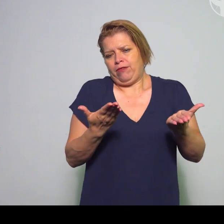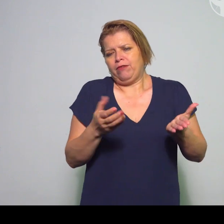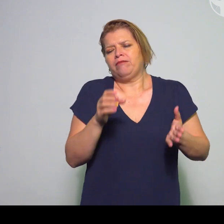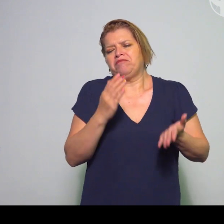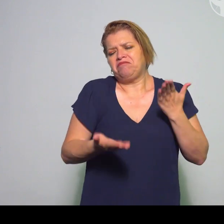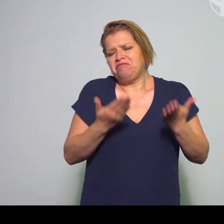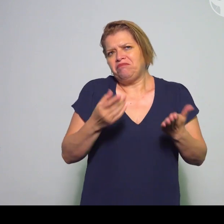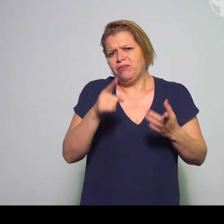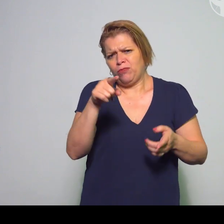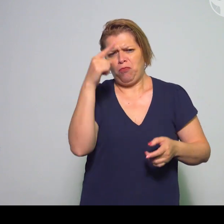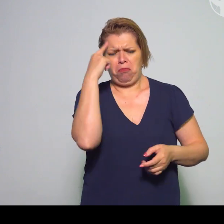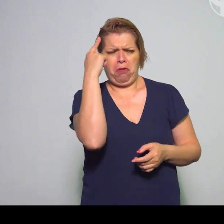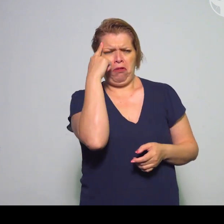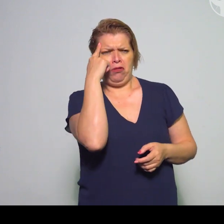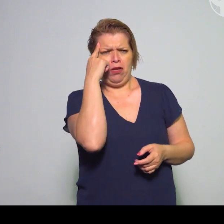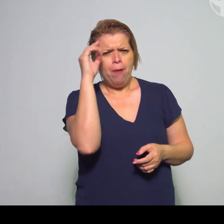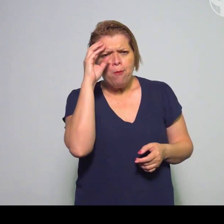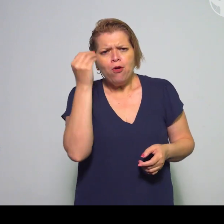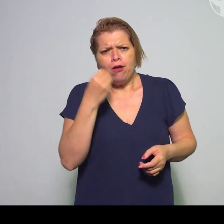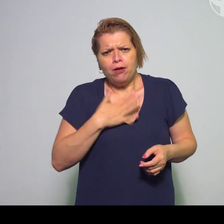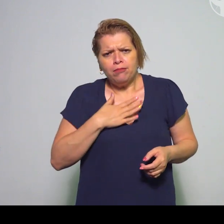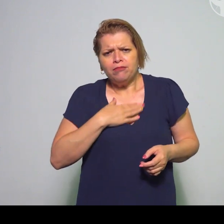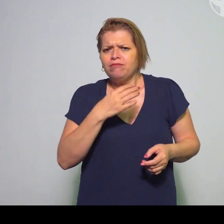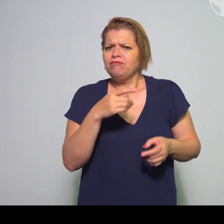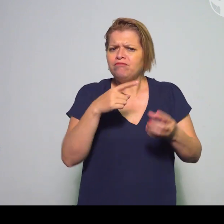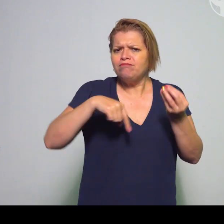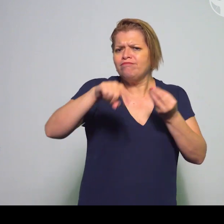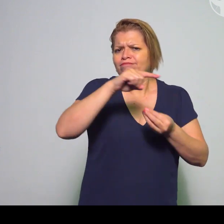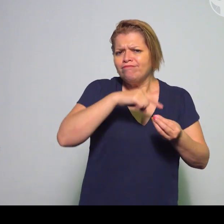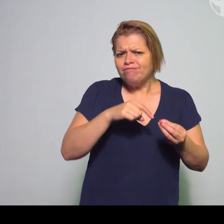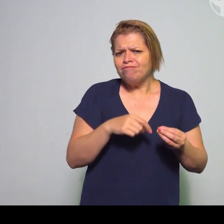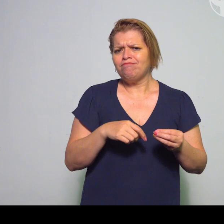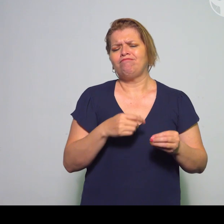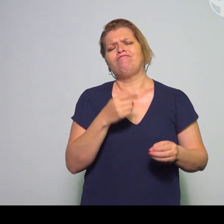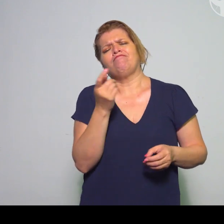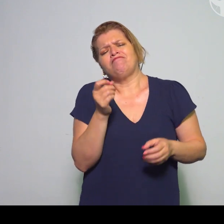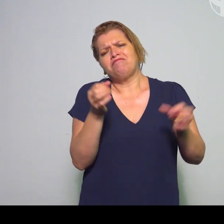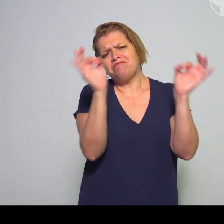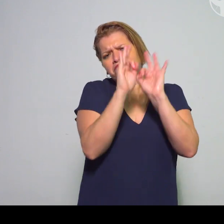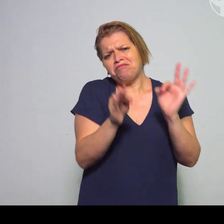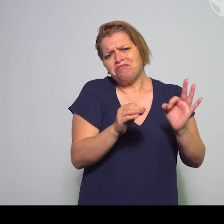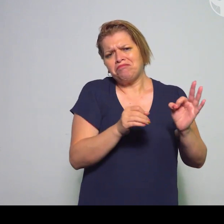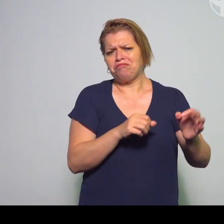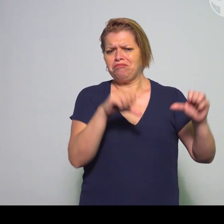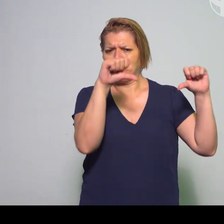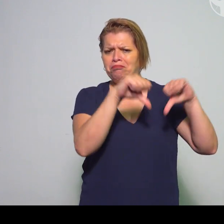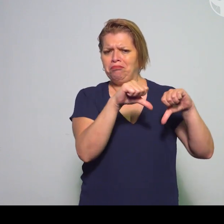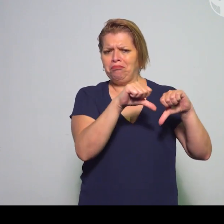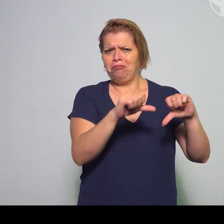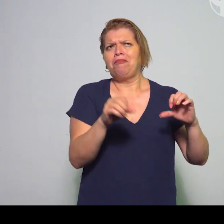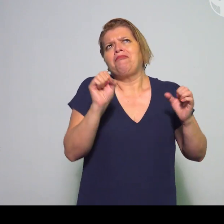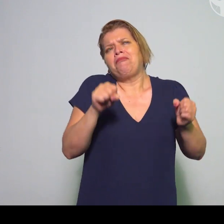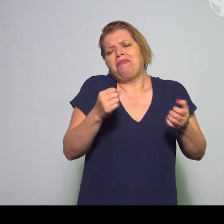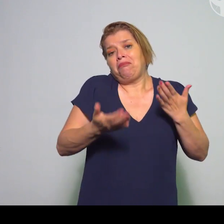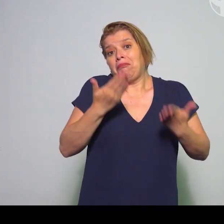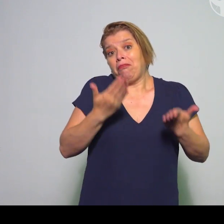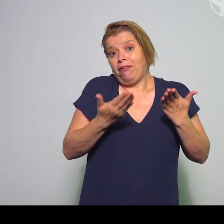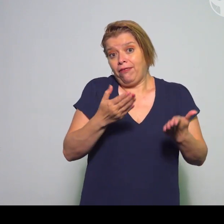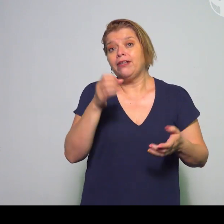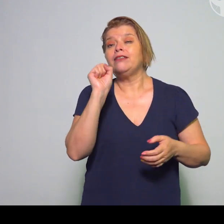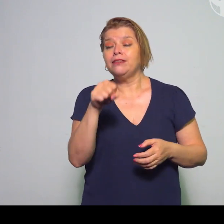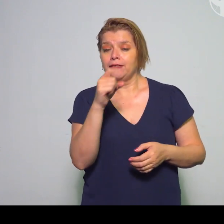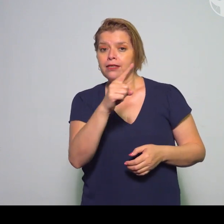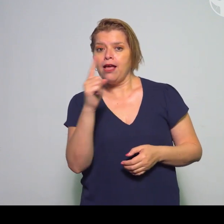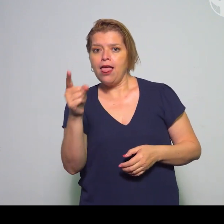disfuncional. Y quizás piensas, ¿disfuncional mi familia? Pues sí, y es que todos como familia pasamos por épocas en